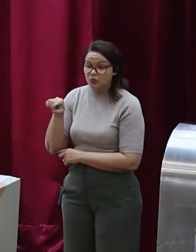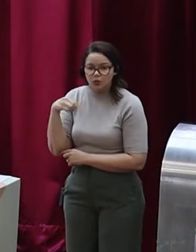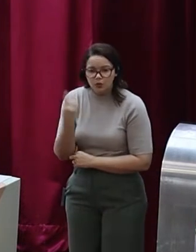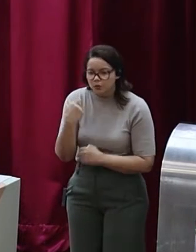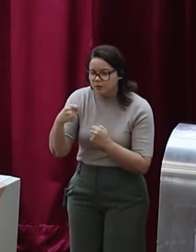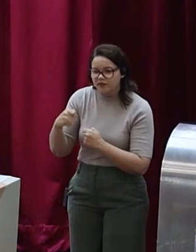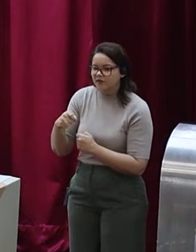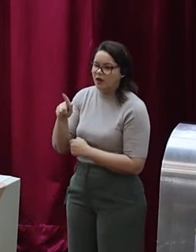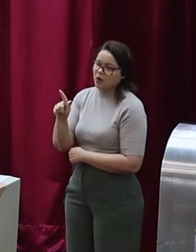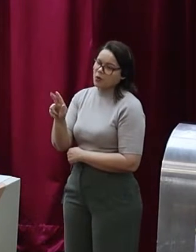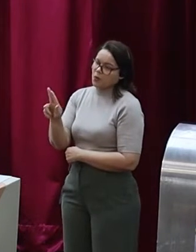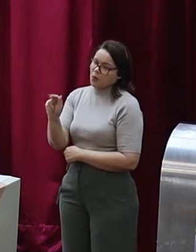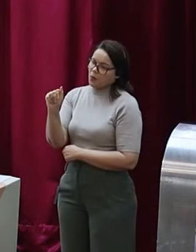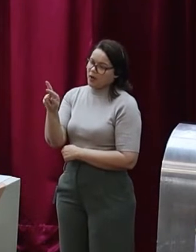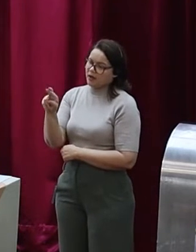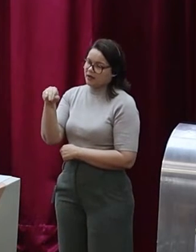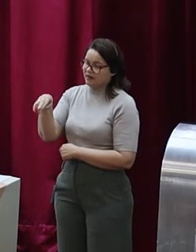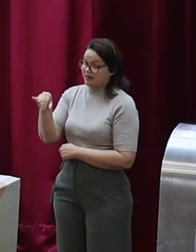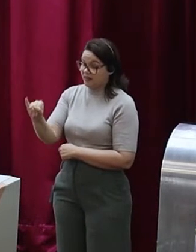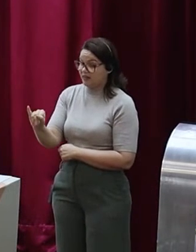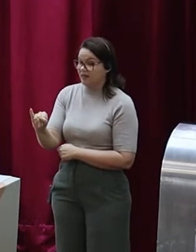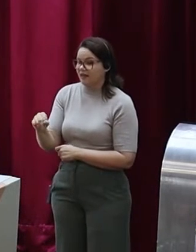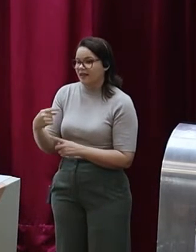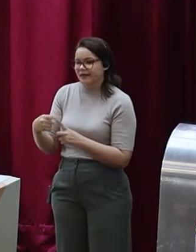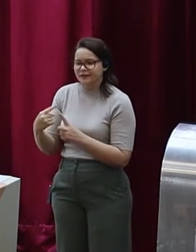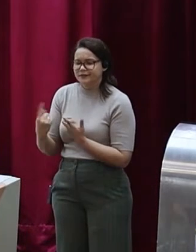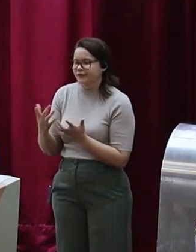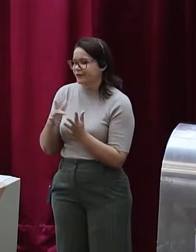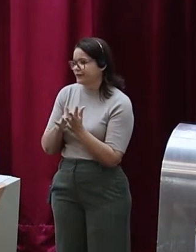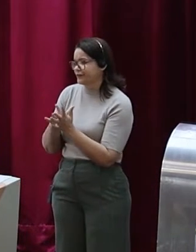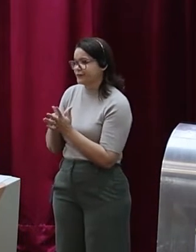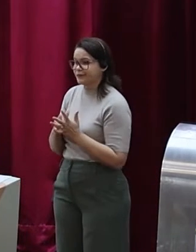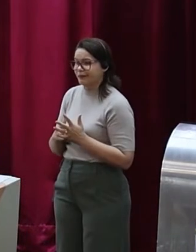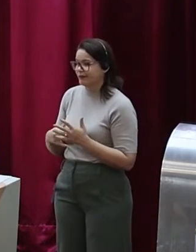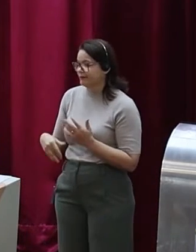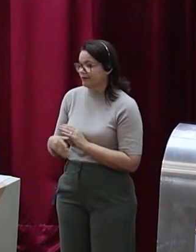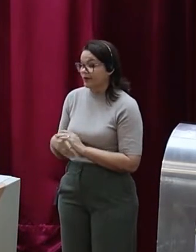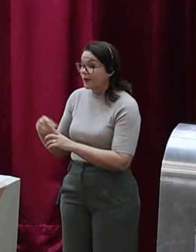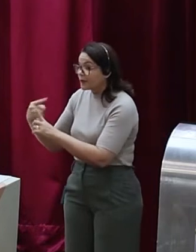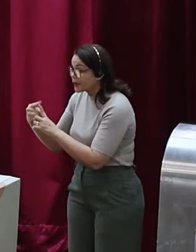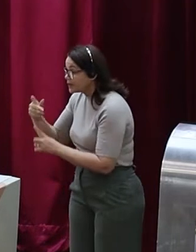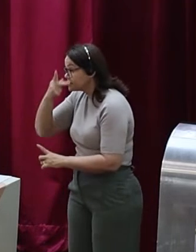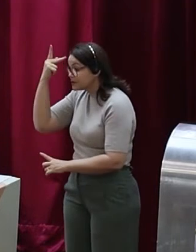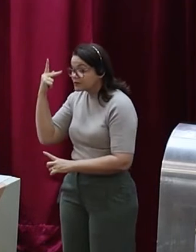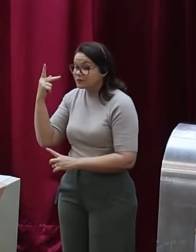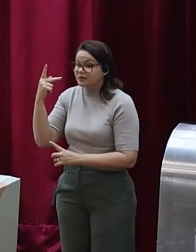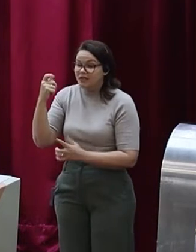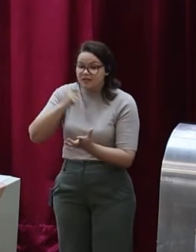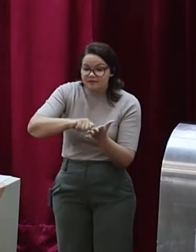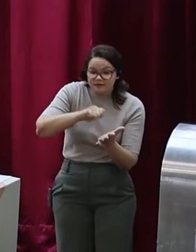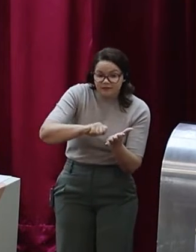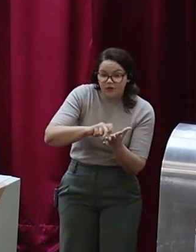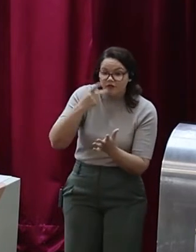la hipocresía con el guaraní. Aquellos que escribían o hablaban español se les castigaba.